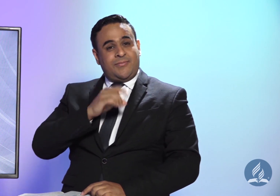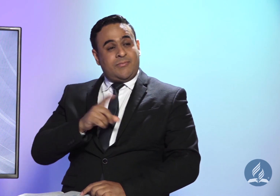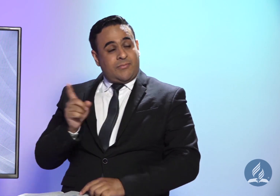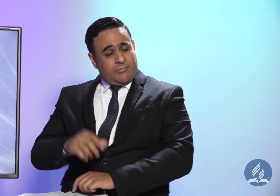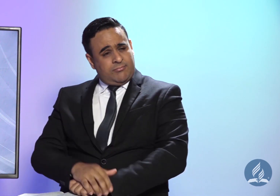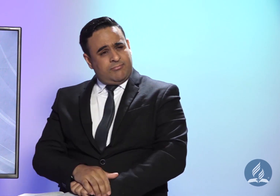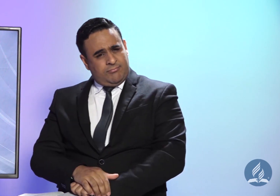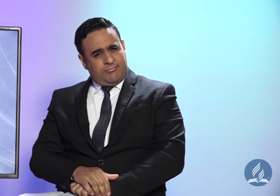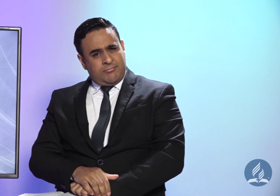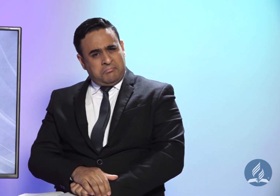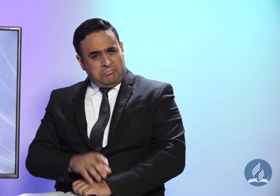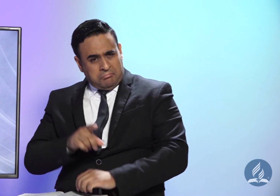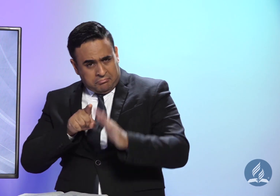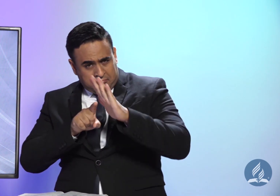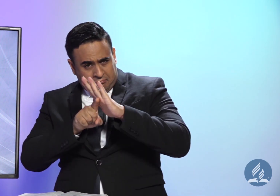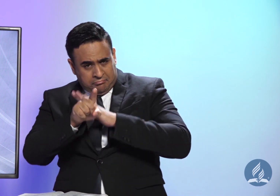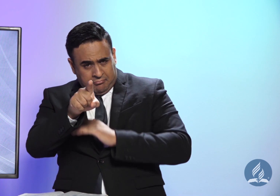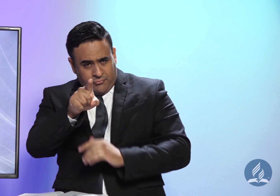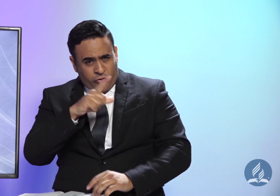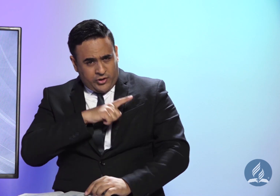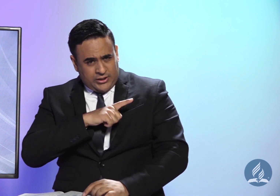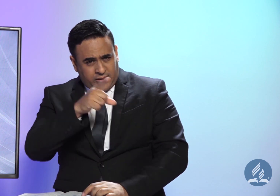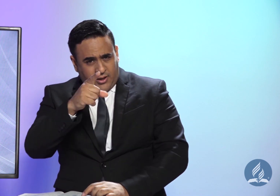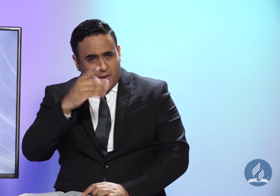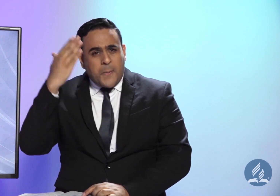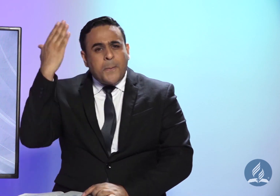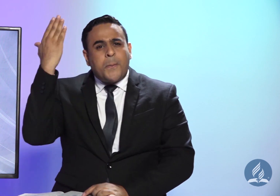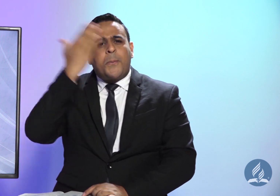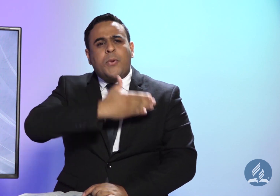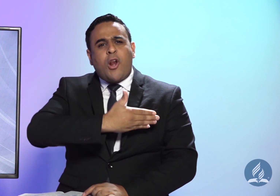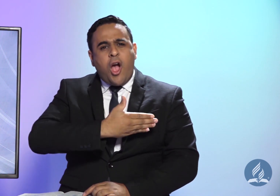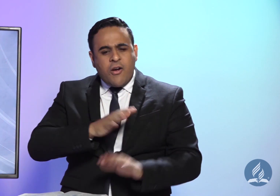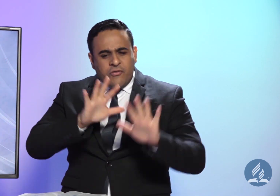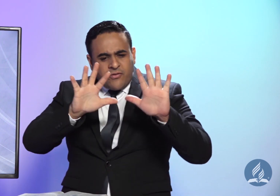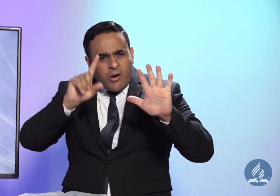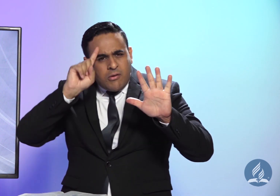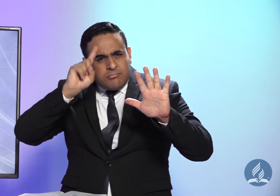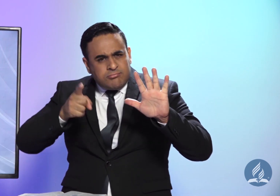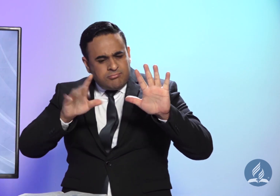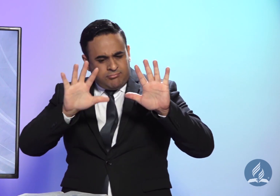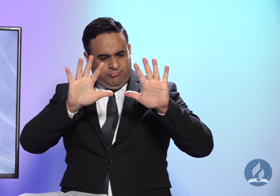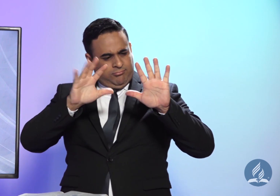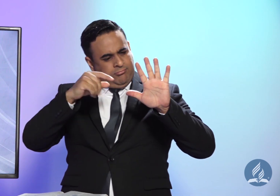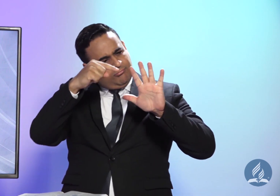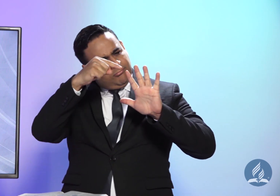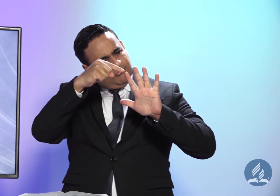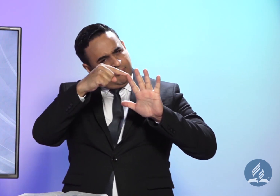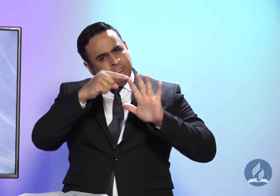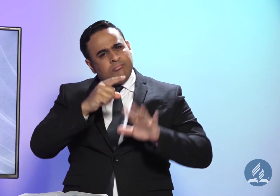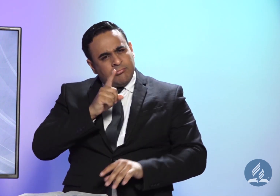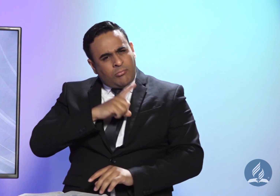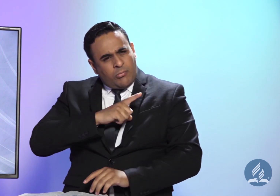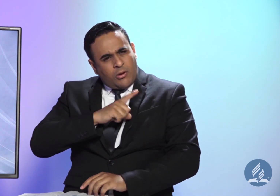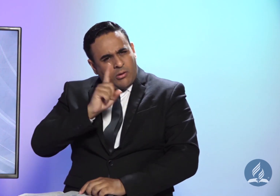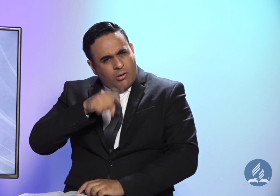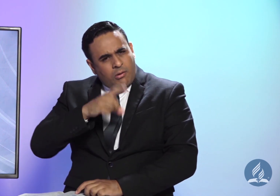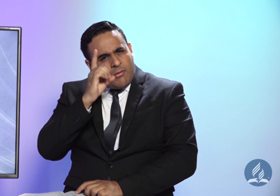acreditava. E eu disse para ele, olha, eu acredito nesse. E quando chegou no mandamento do sábado, eu disse para ele que